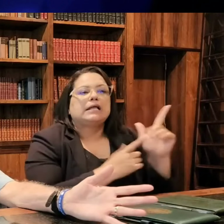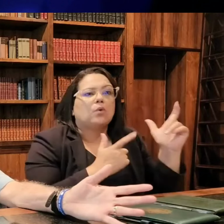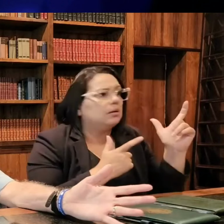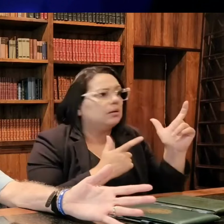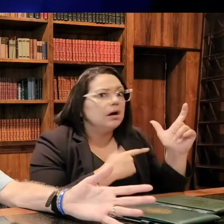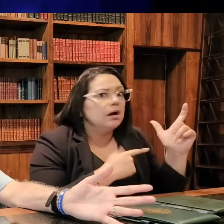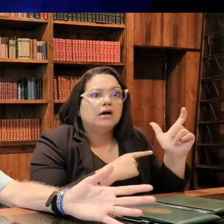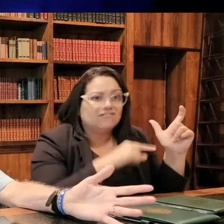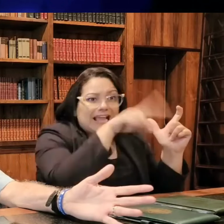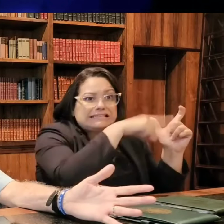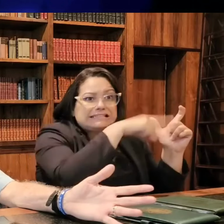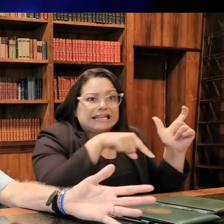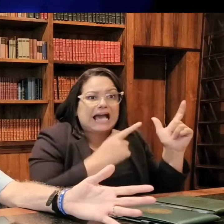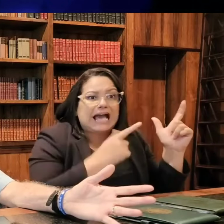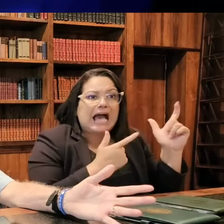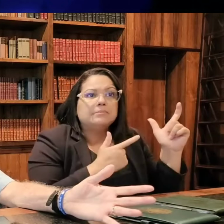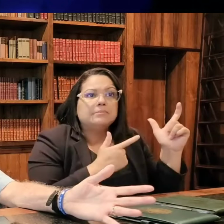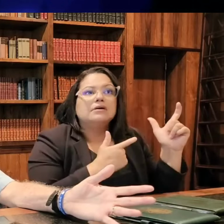Brasil.